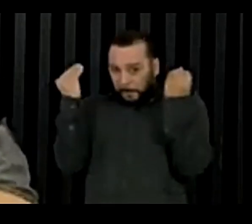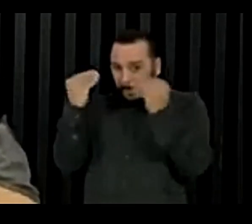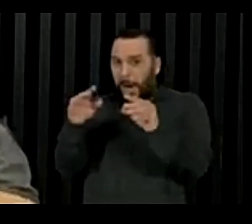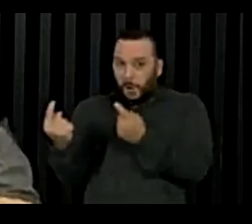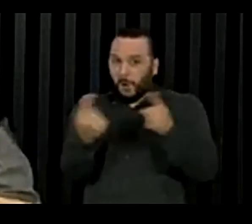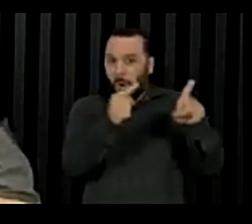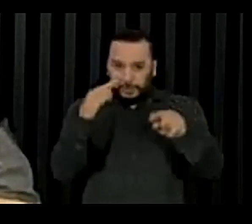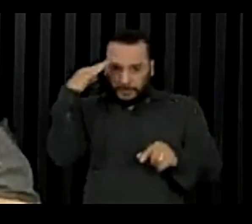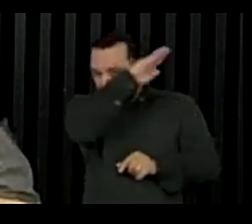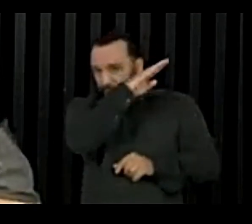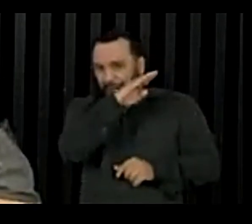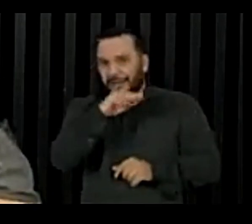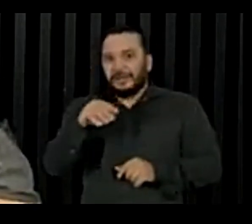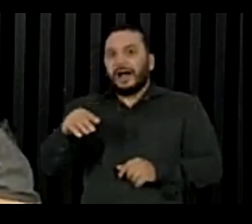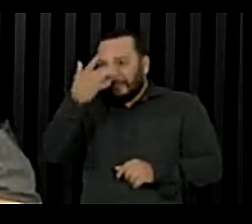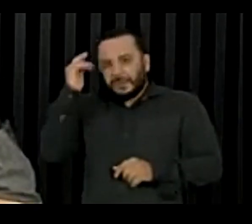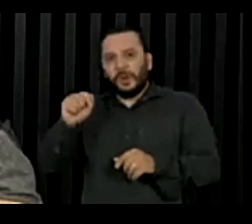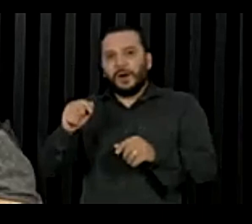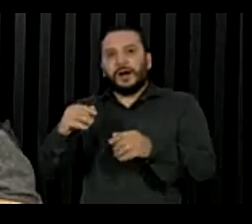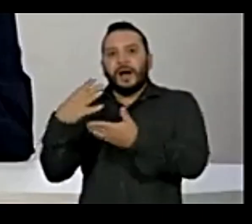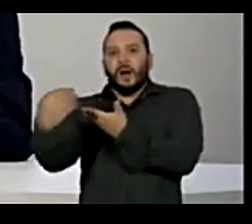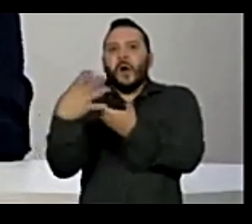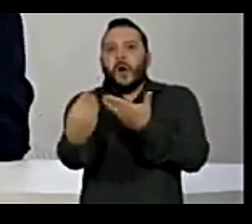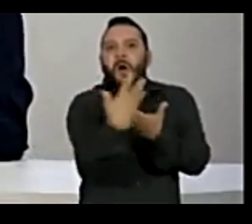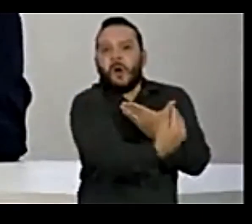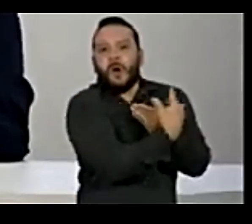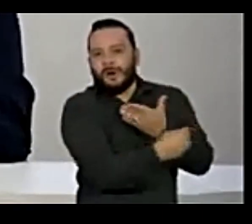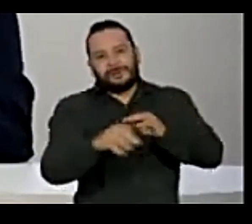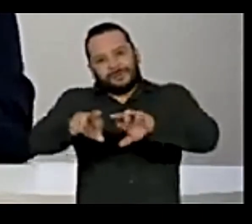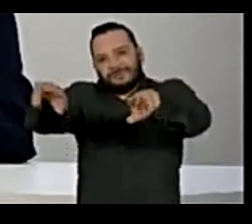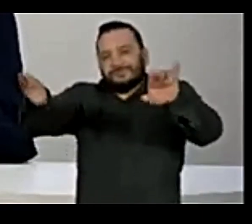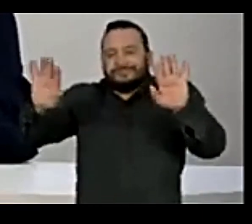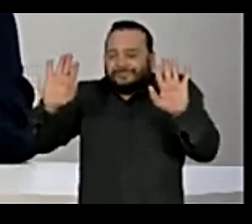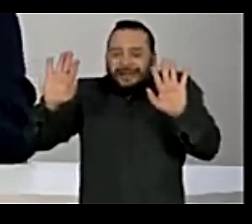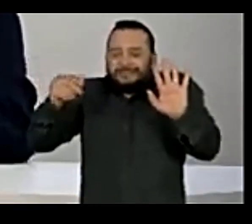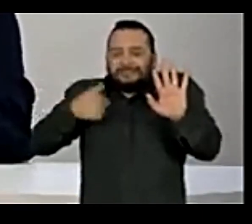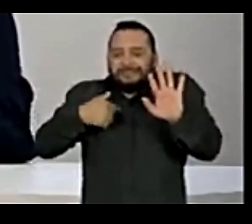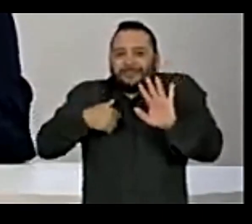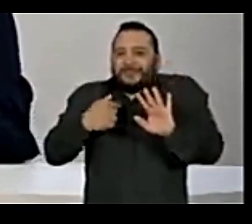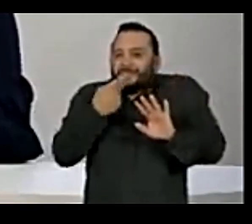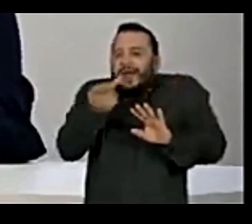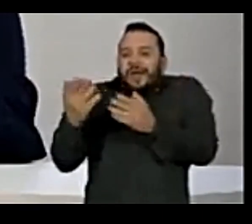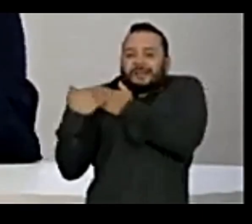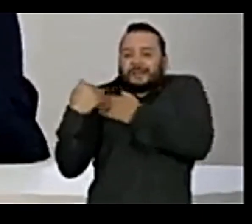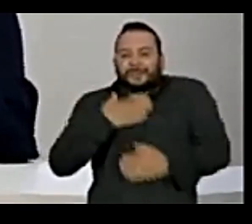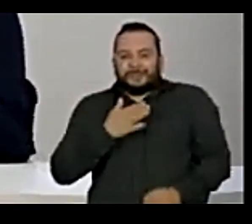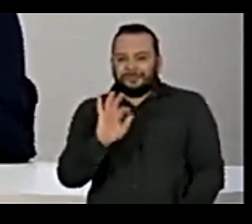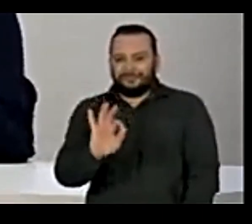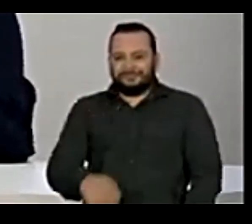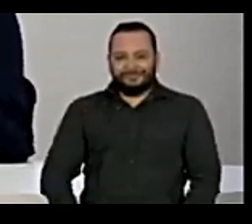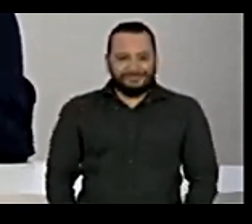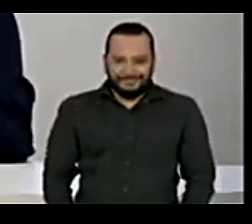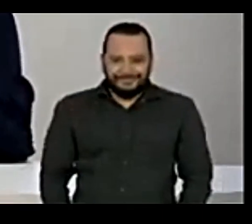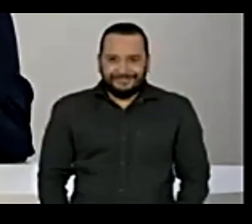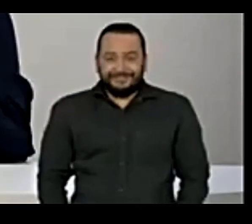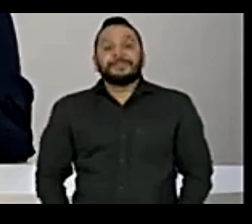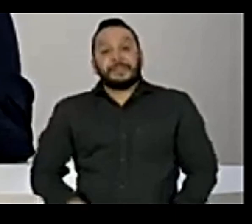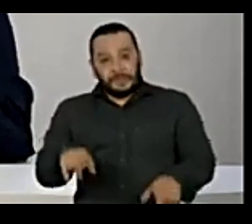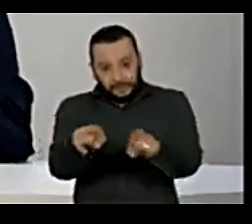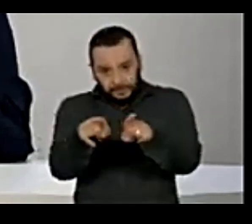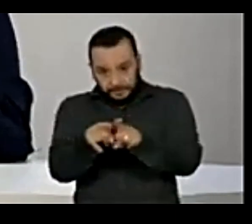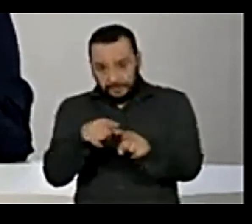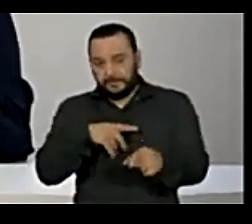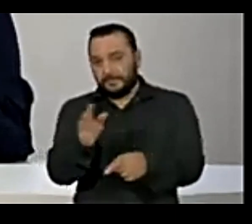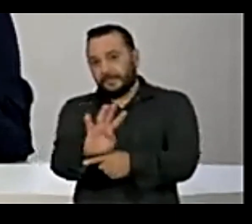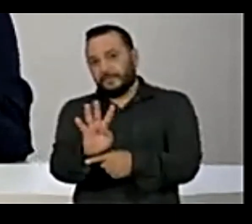sei e nem preciso desse crédito, verdade. Tá. A minha pergunta, eu quero começar a entrar por esse campo político. Como a gente falou aqui, seus vídeos têm